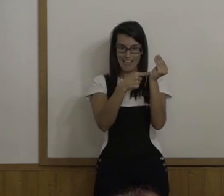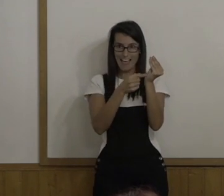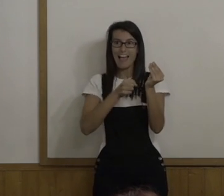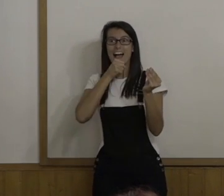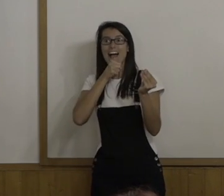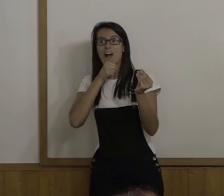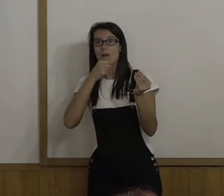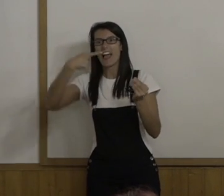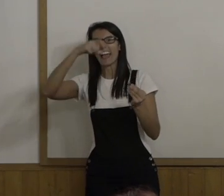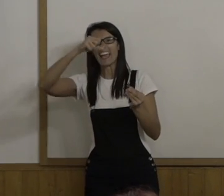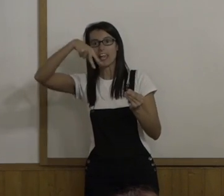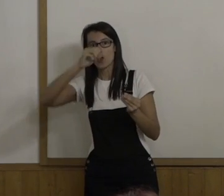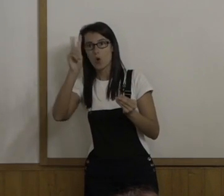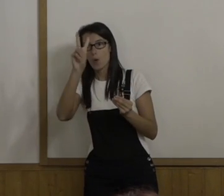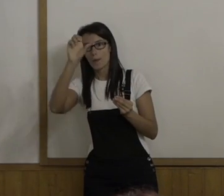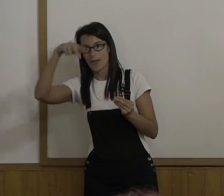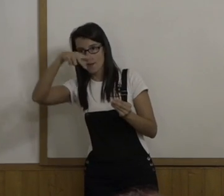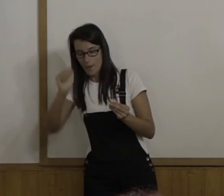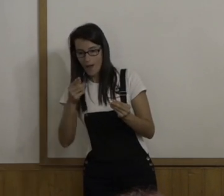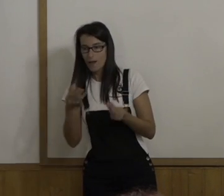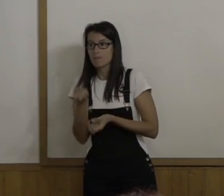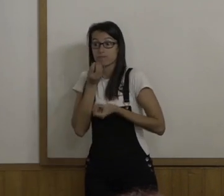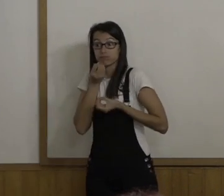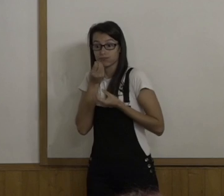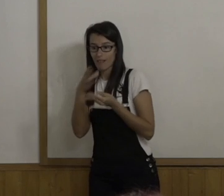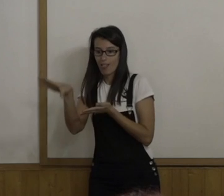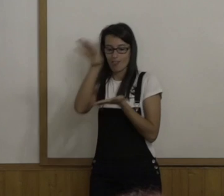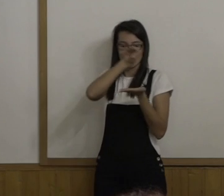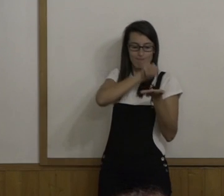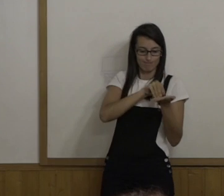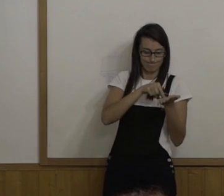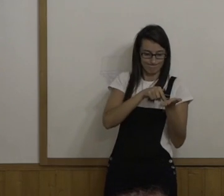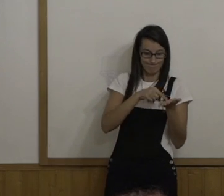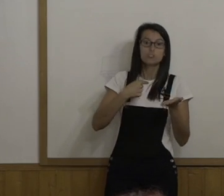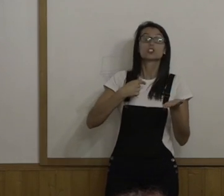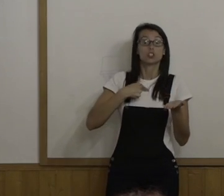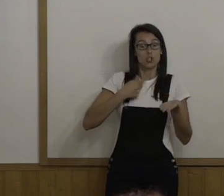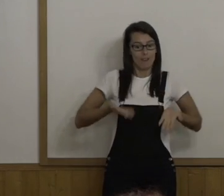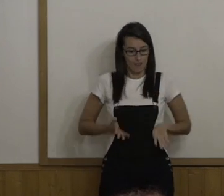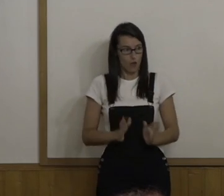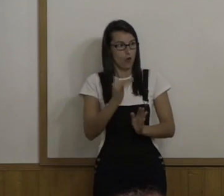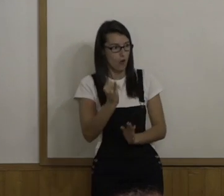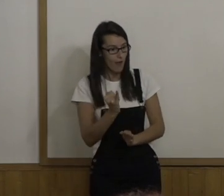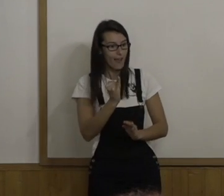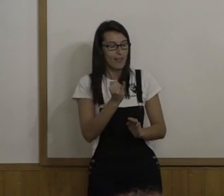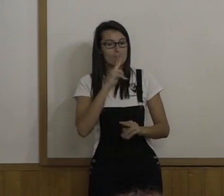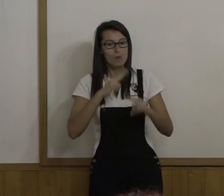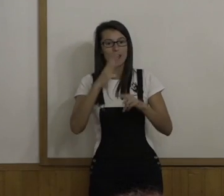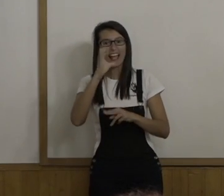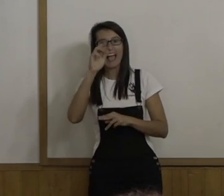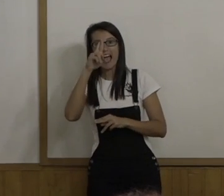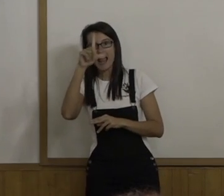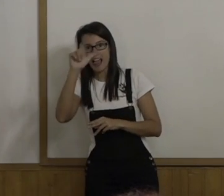abuela Genoveva. Además, yo como también soy papá, tengo a una niña, Carla, de 10 años,